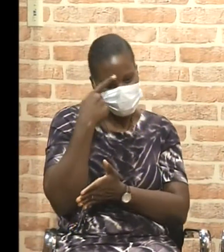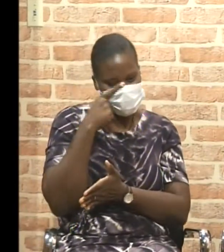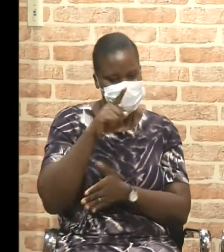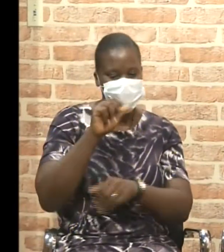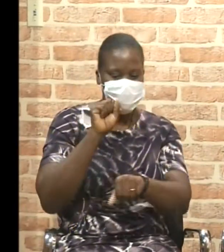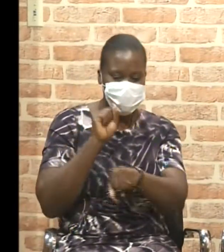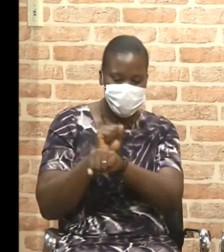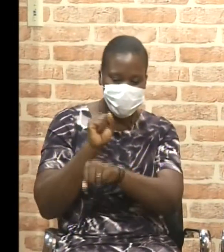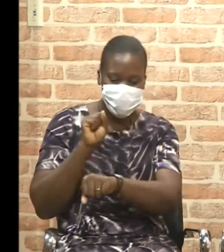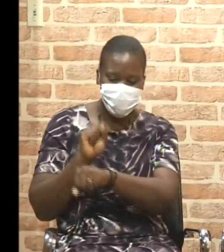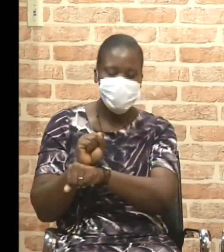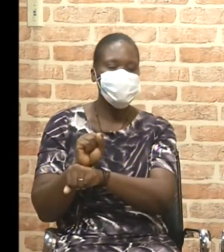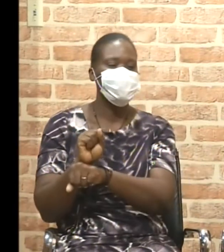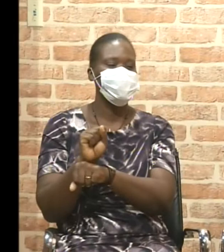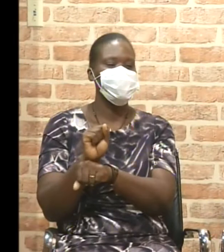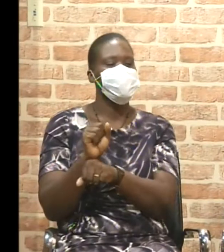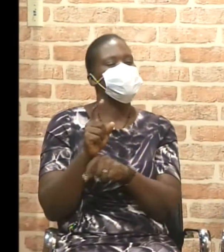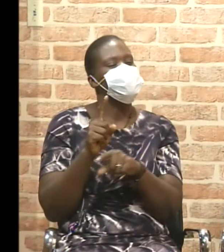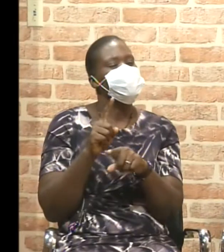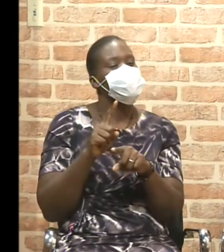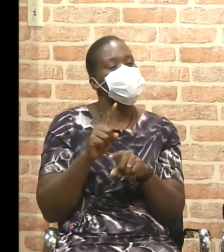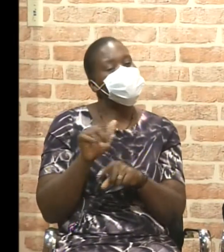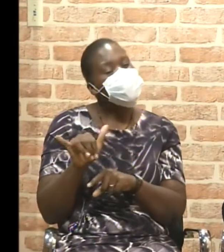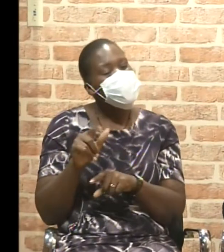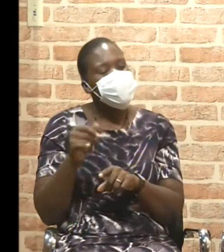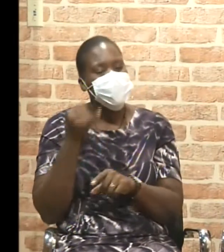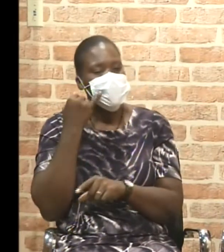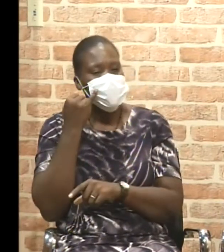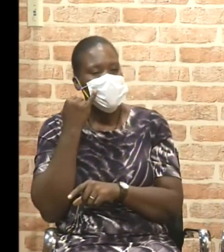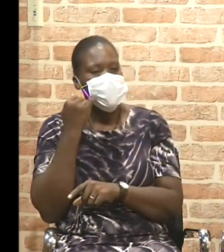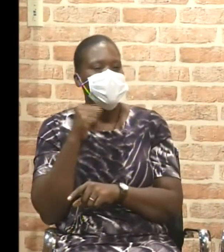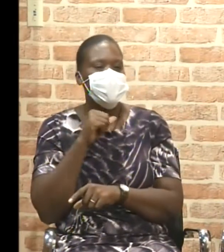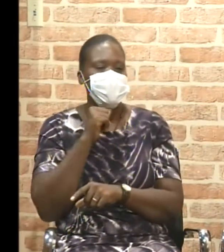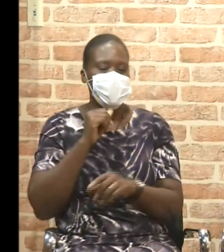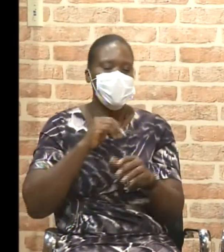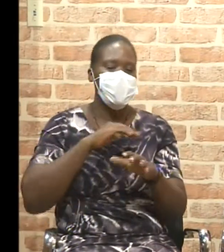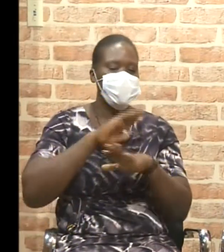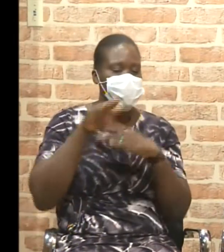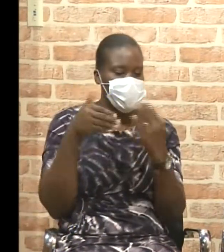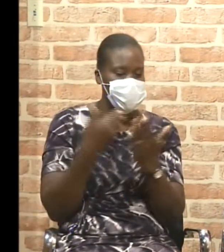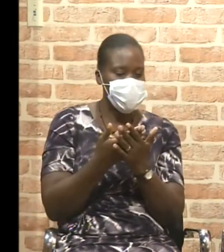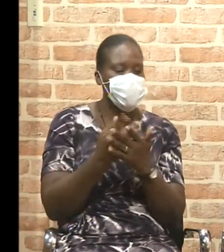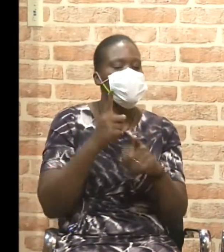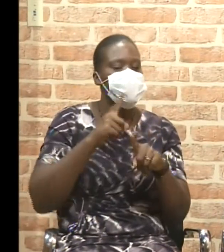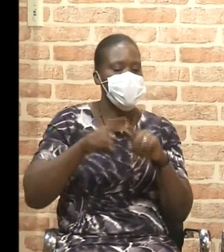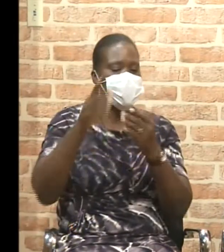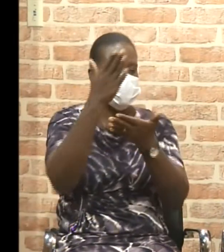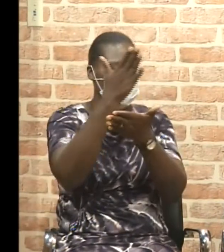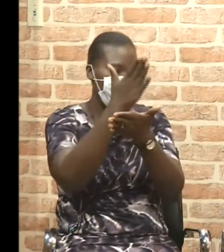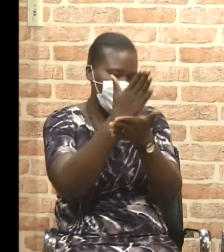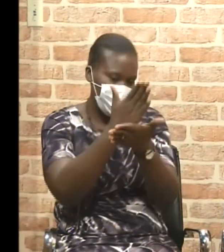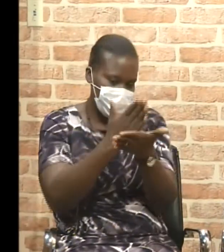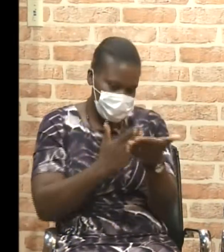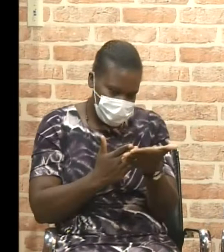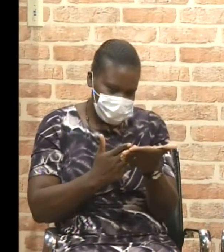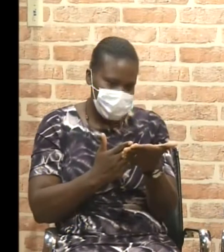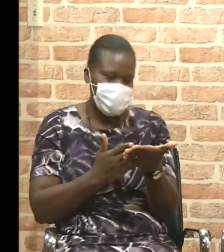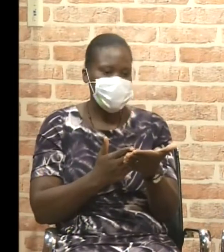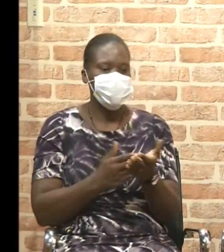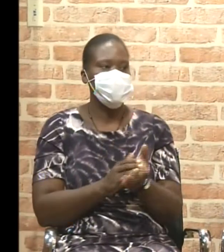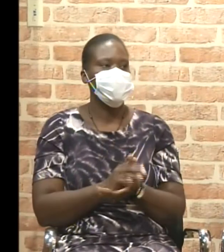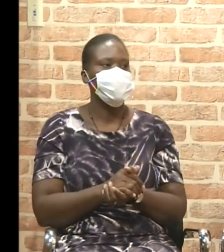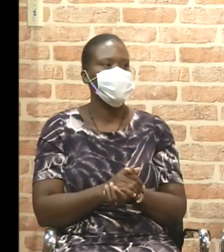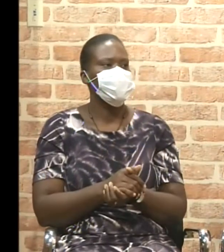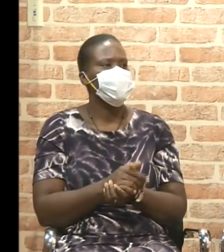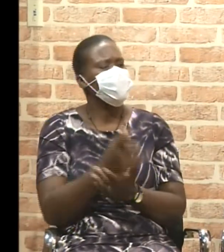faire le travail que nous supposons faire, même si que nous pas arrivé à faire le maximum, mais au moins pour nous faire le bail qui réalise, qui concret.